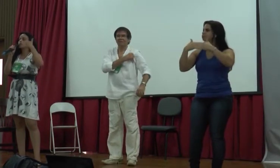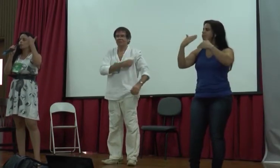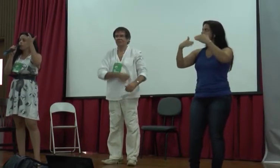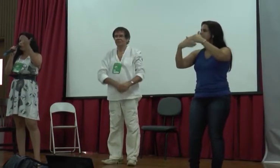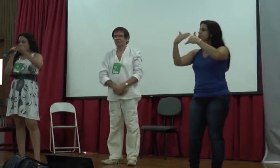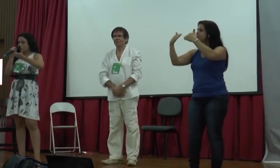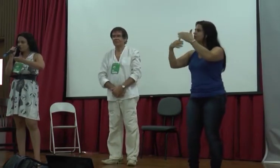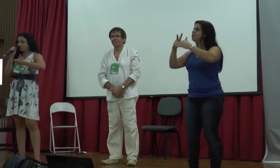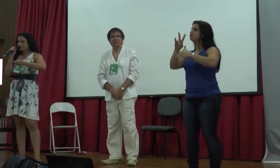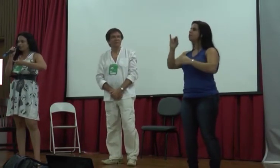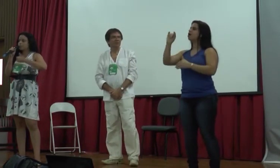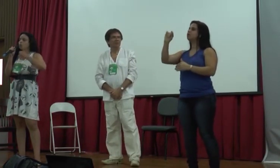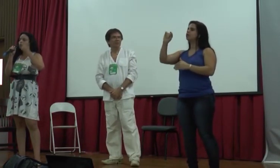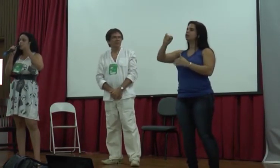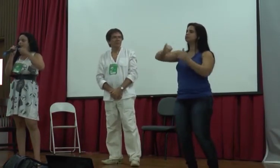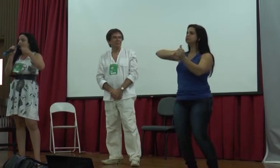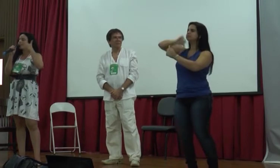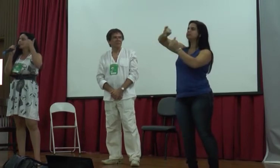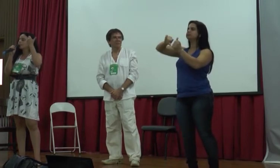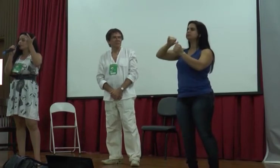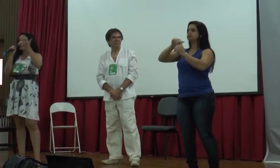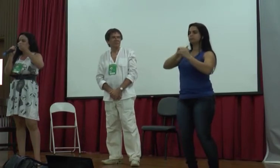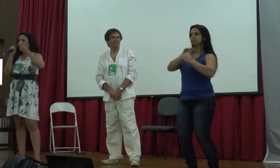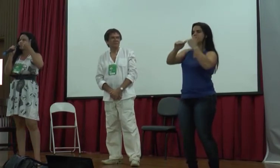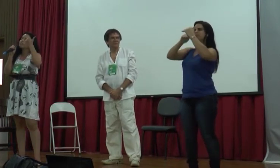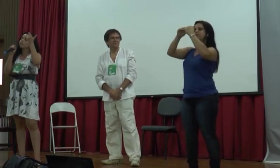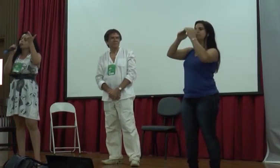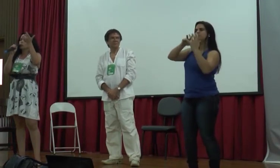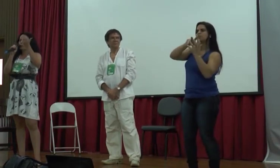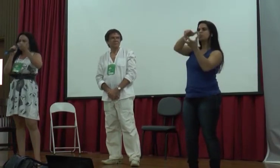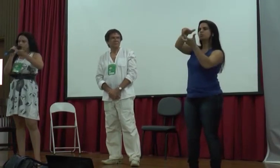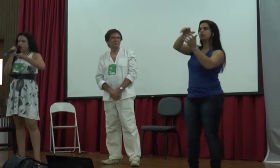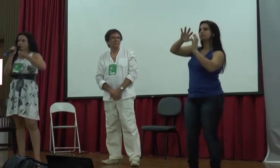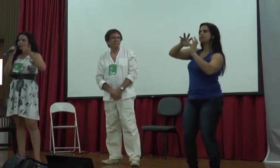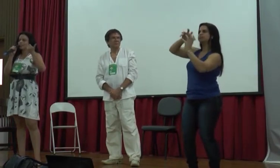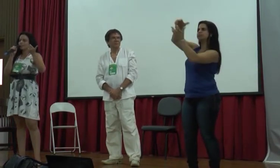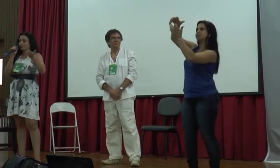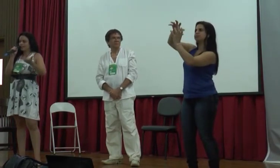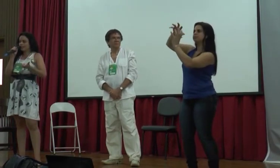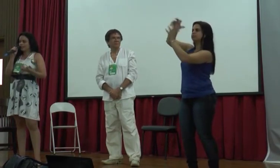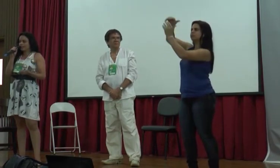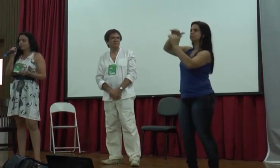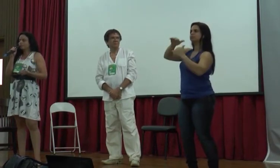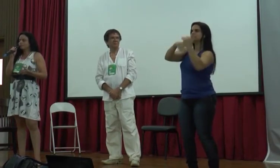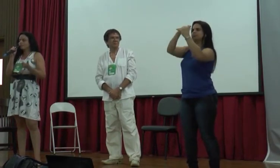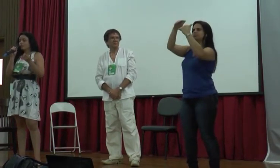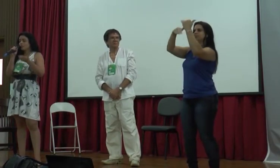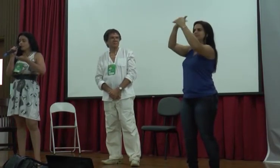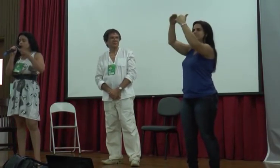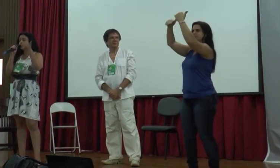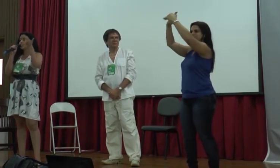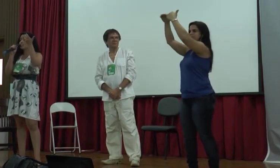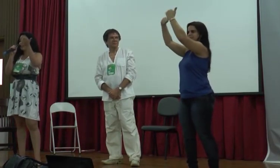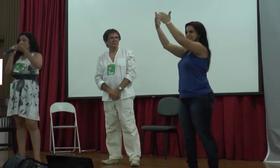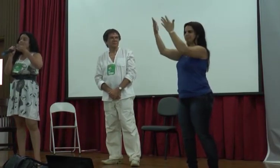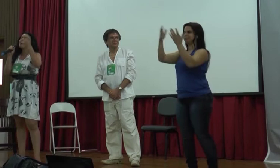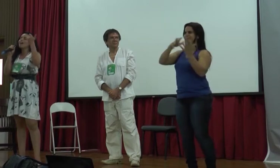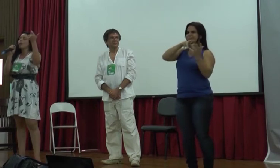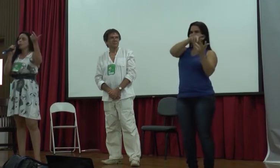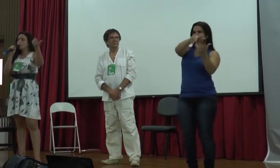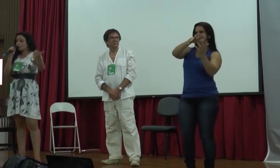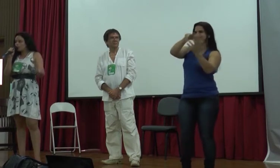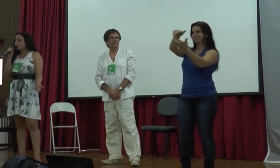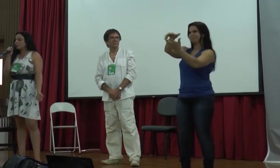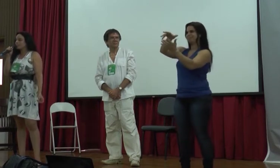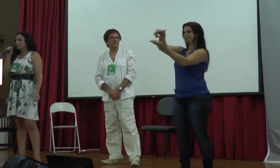morada superior, uma morada em planetas superiores e etc. Para poder se chegar